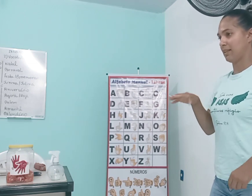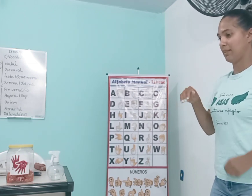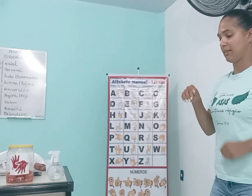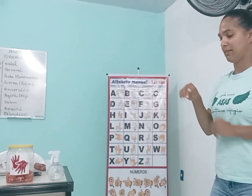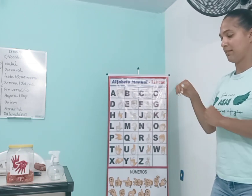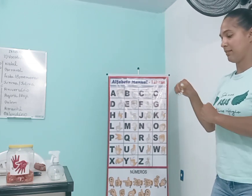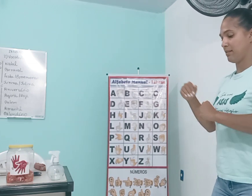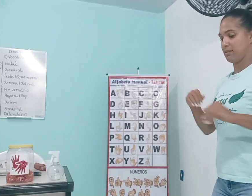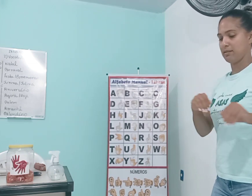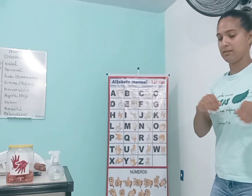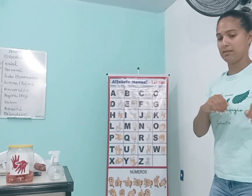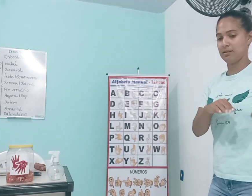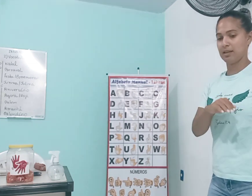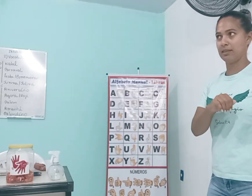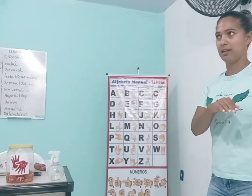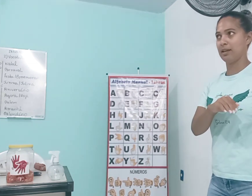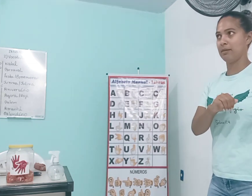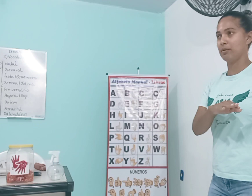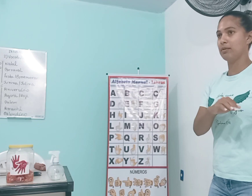setembro com as duas mãos,